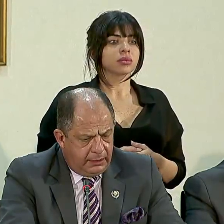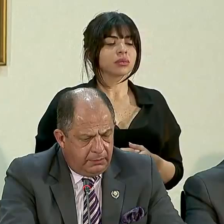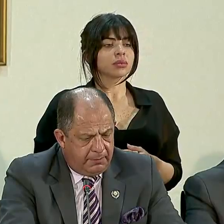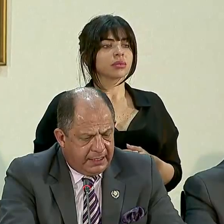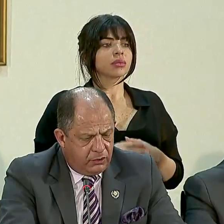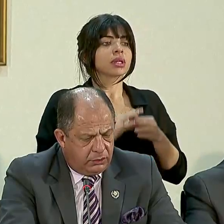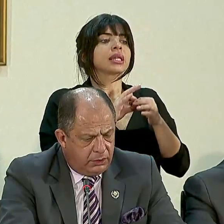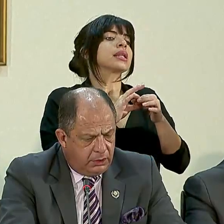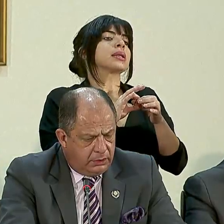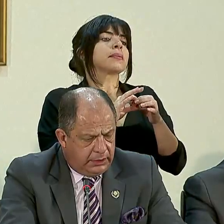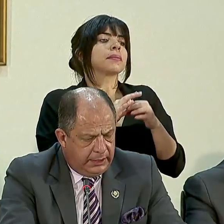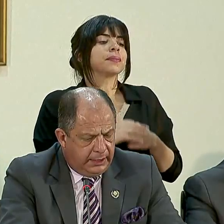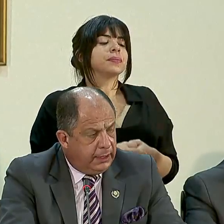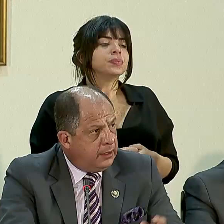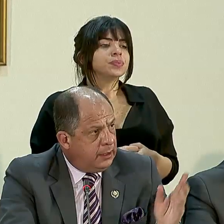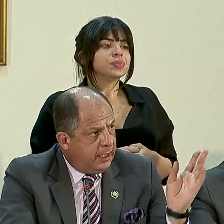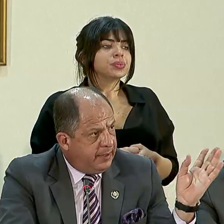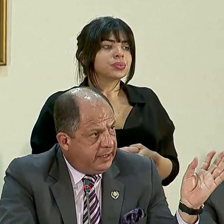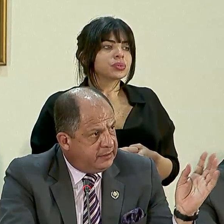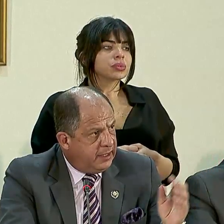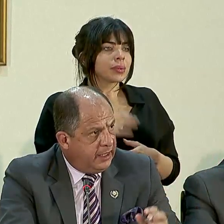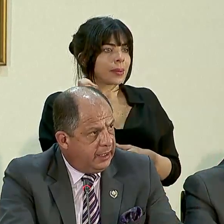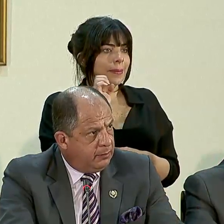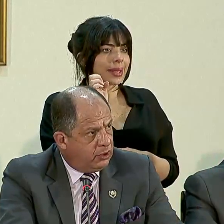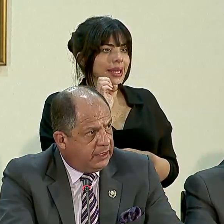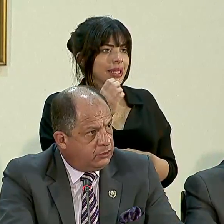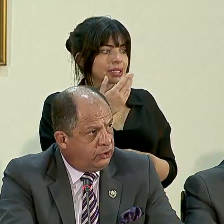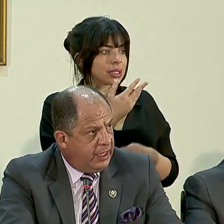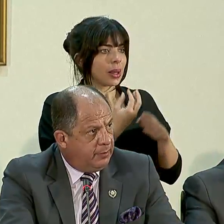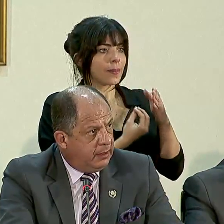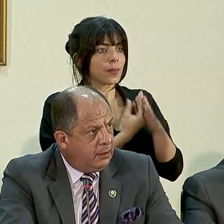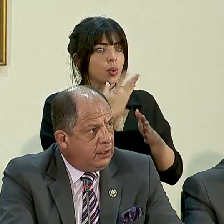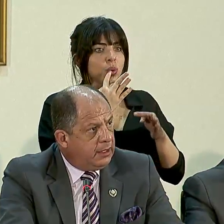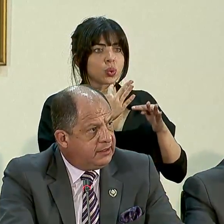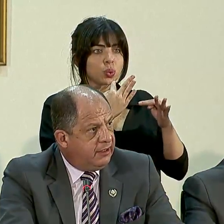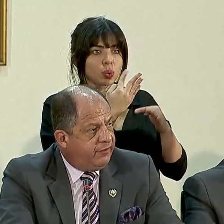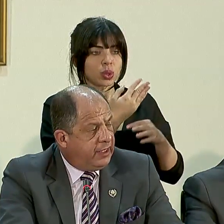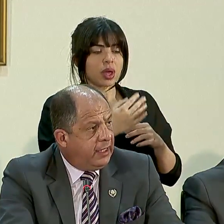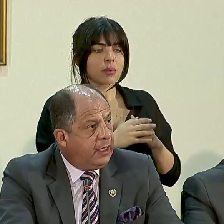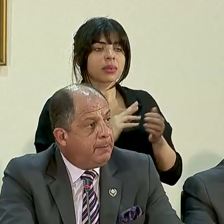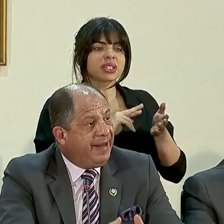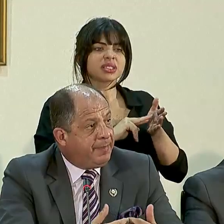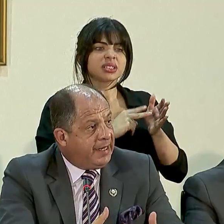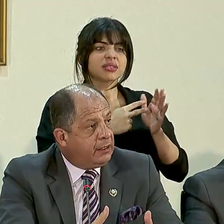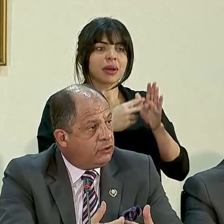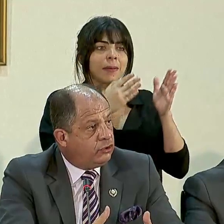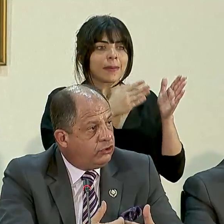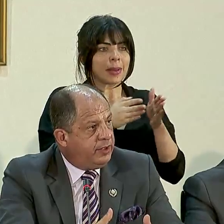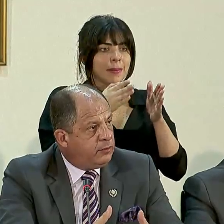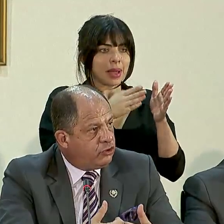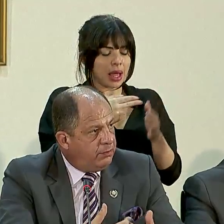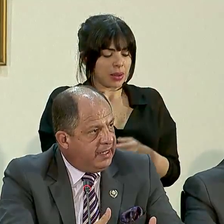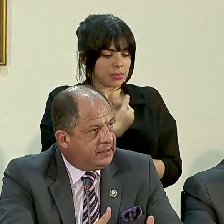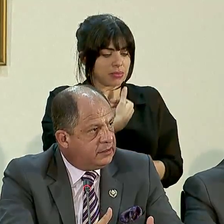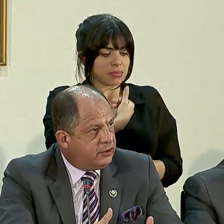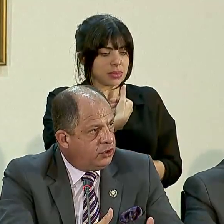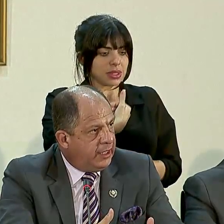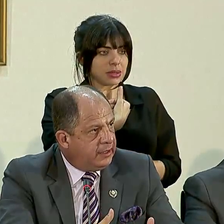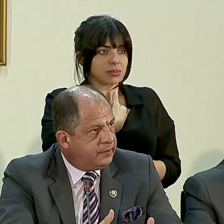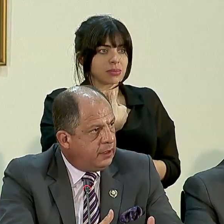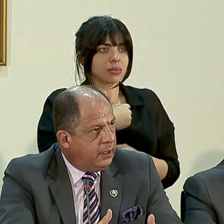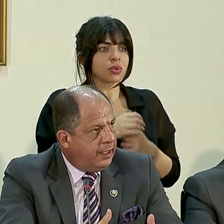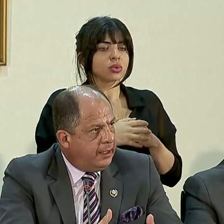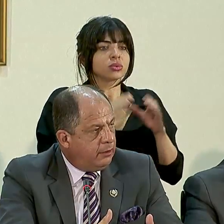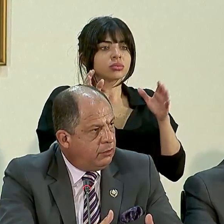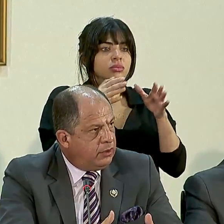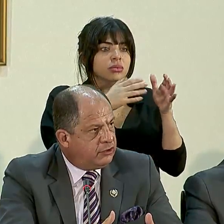en el marco de la emergencia en el volcán Turrialba, que significa preparar nosotros mismos con melazas